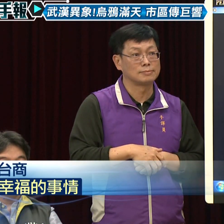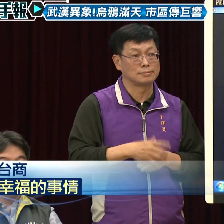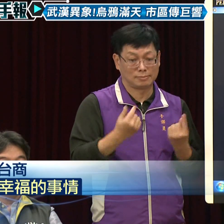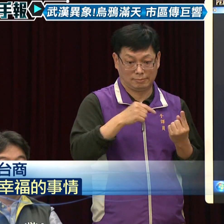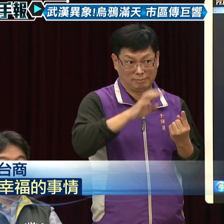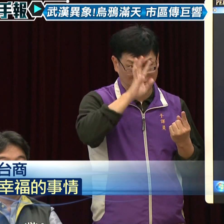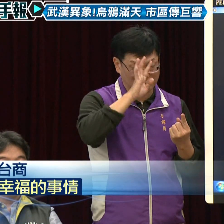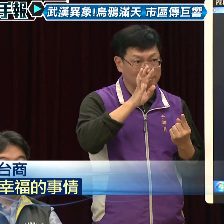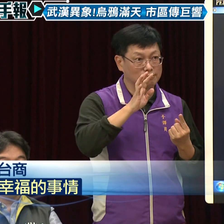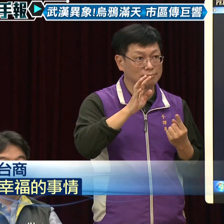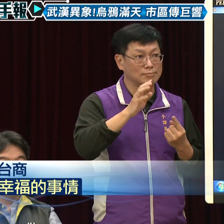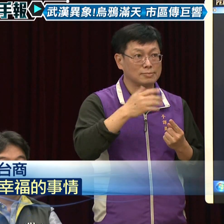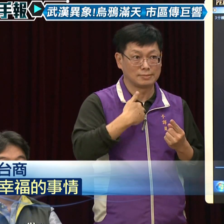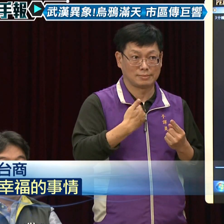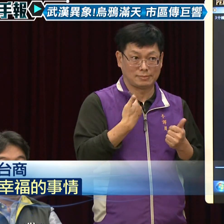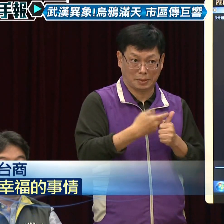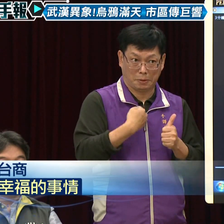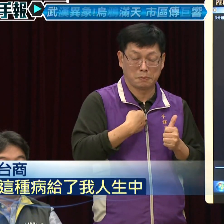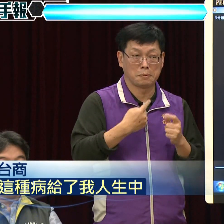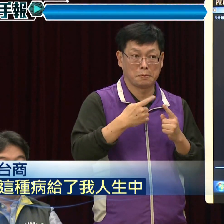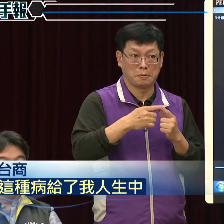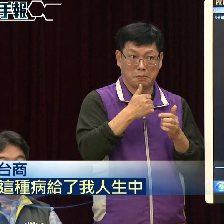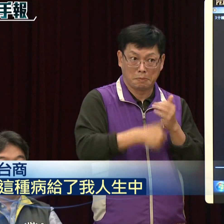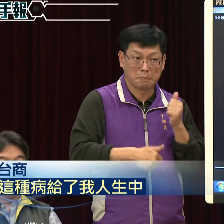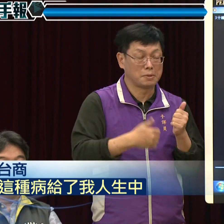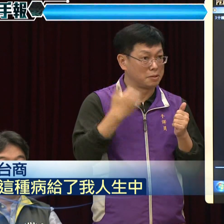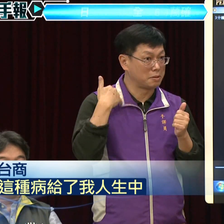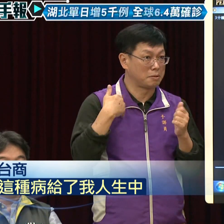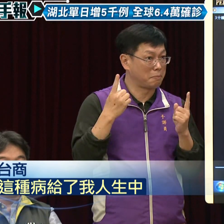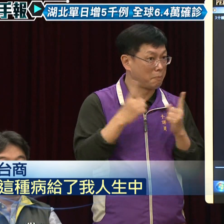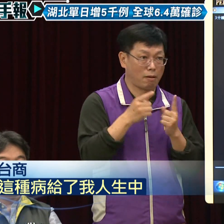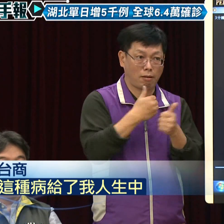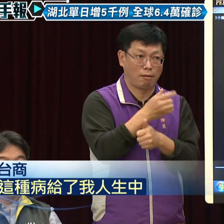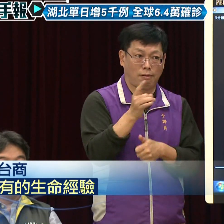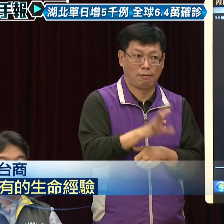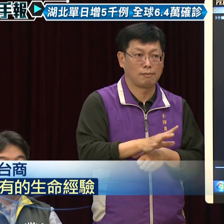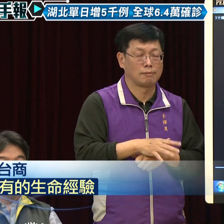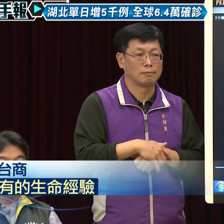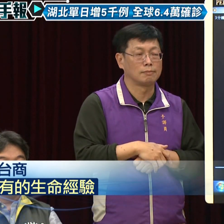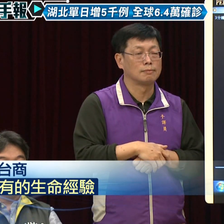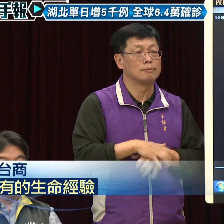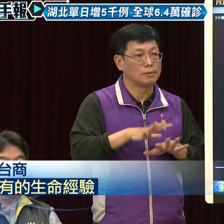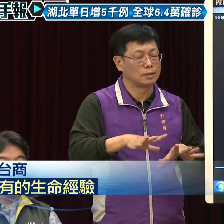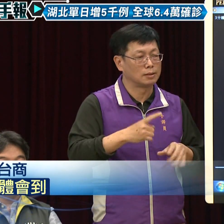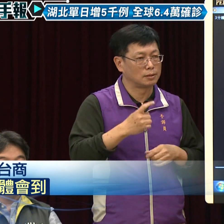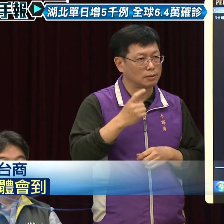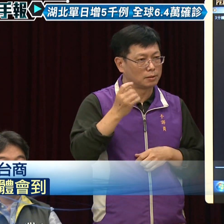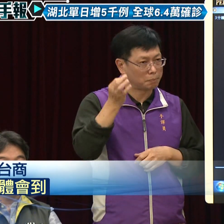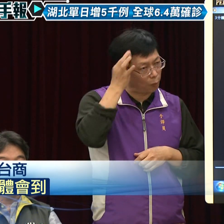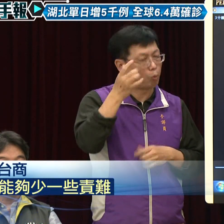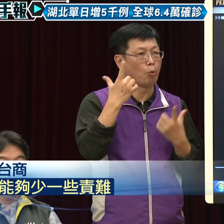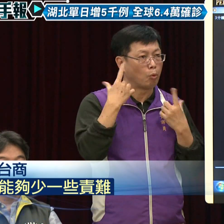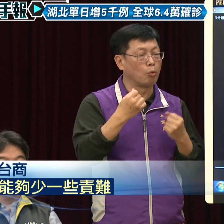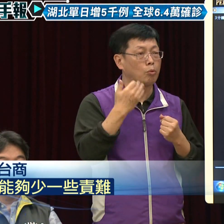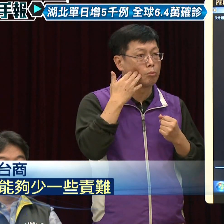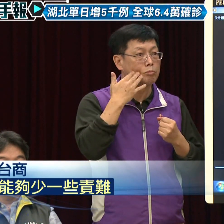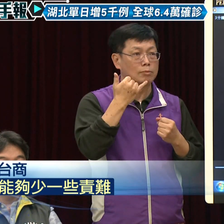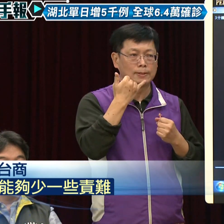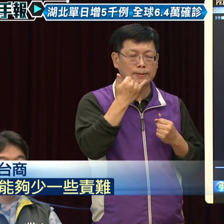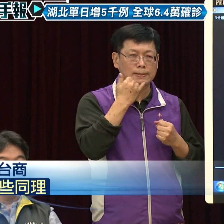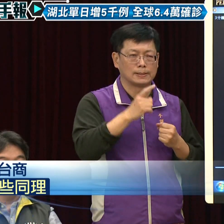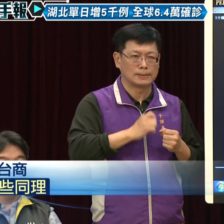病给了我人生中未曾有的生命经验呢，让我体会到如果能够少一些责